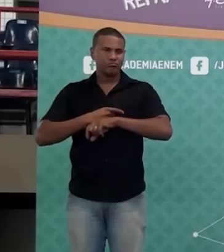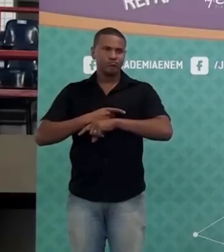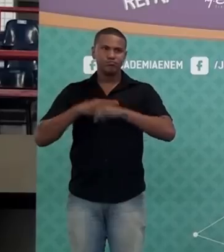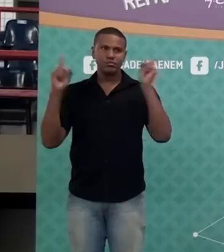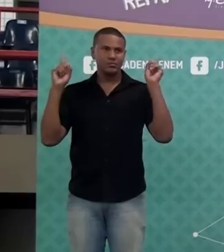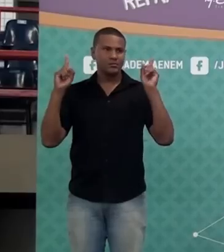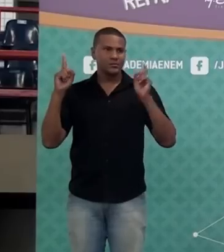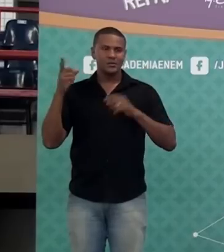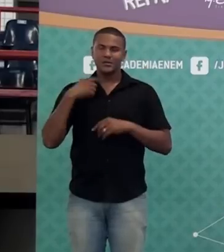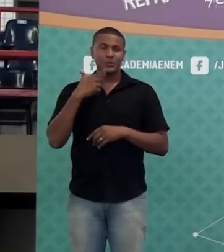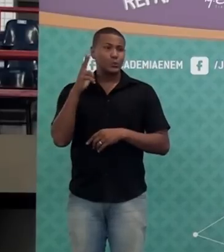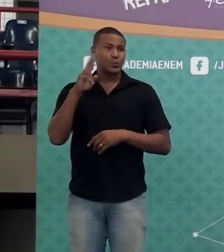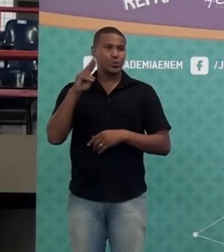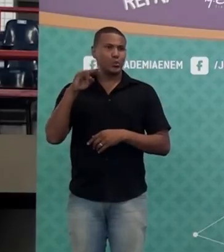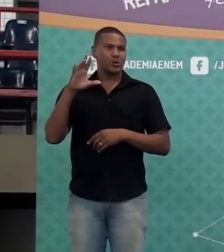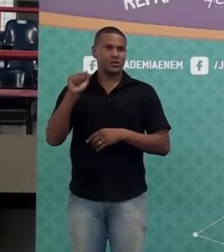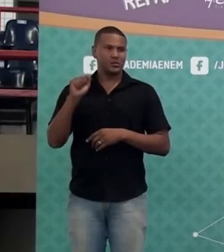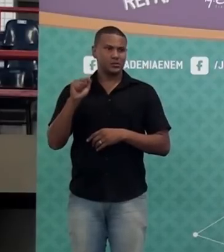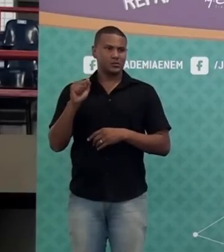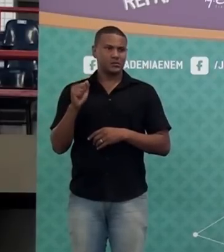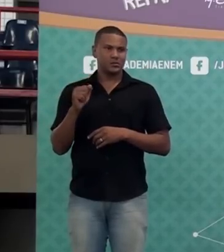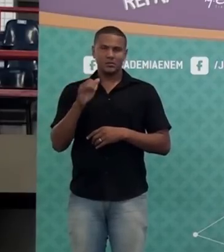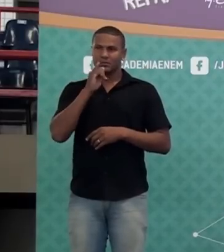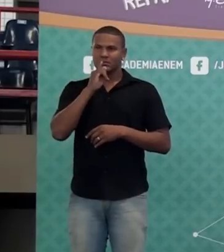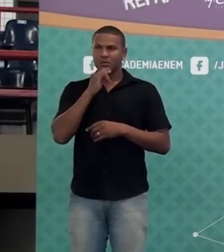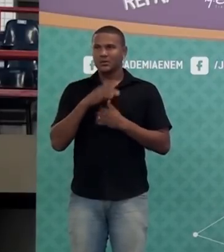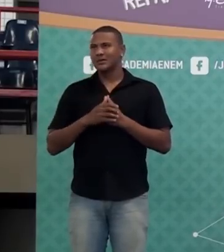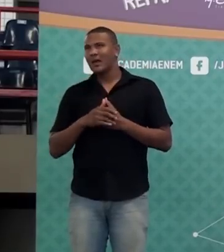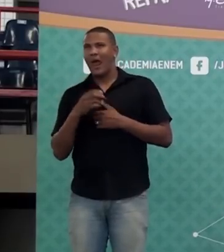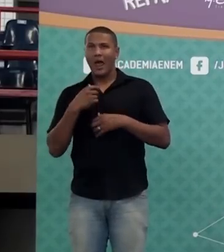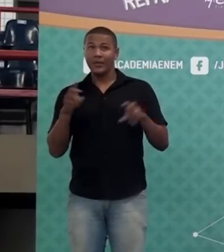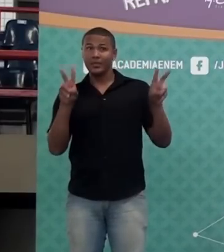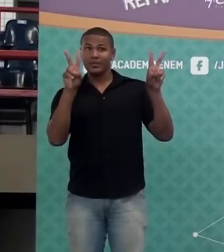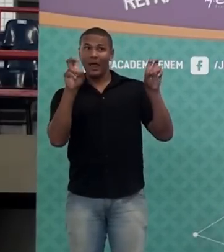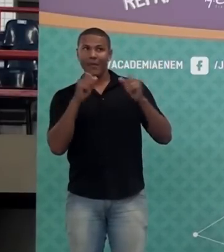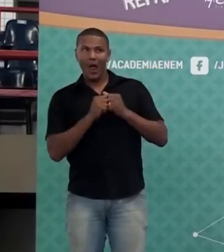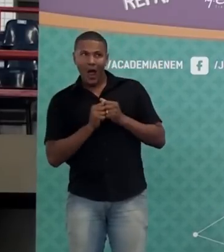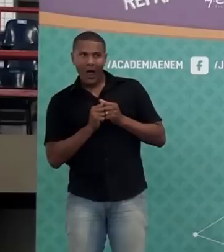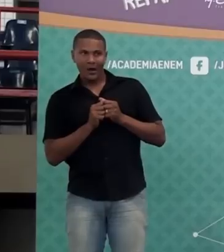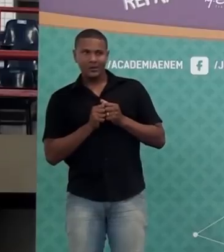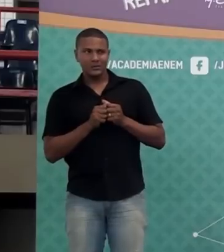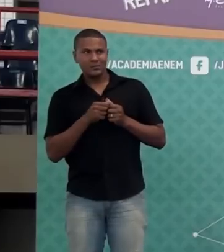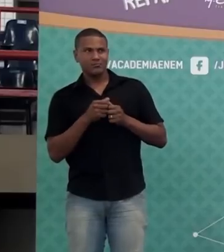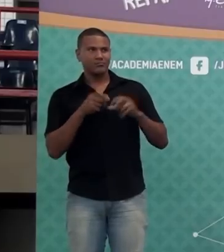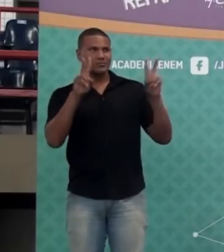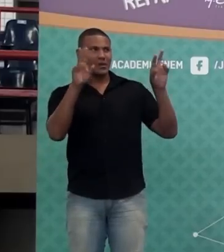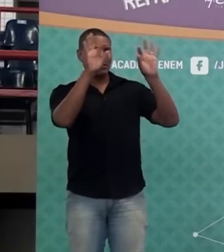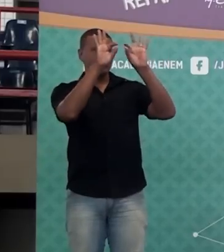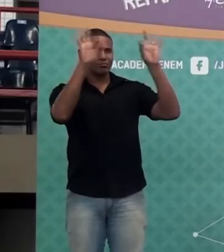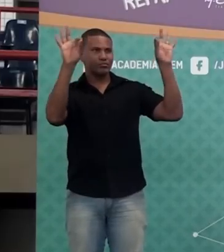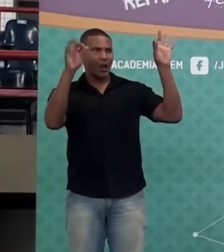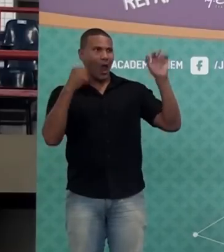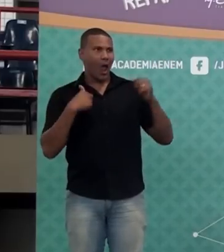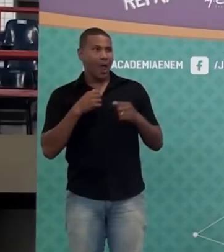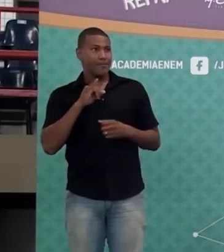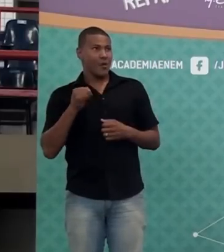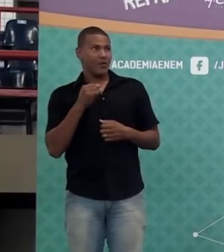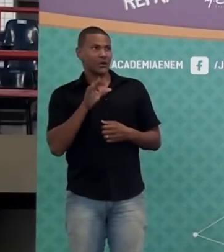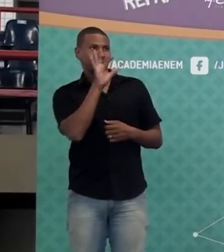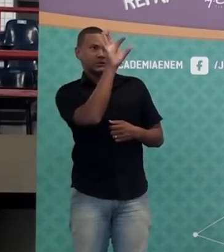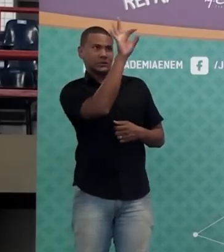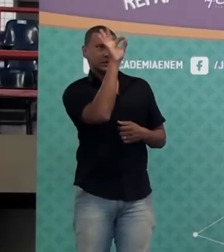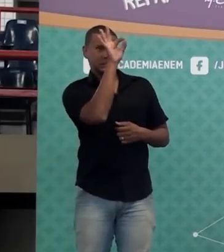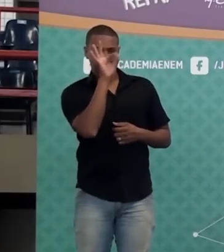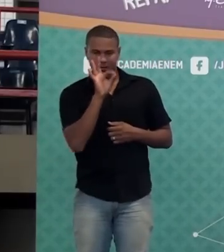no Brasil. Eu não posso pegar esse tema e começar na primeira linha, no primeiro parágrafo,